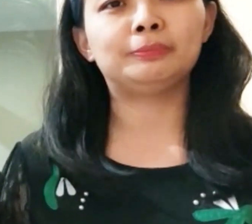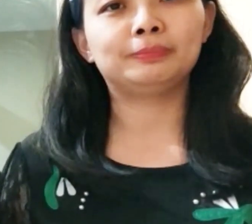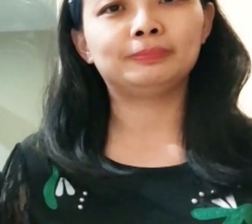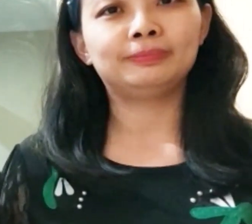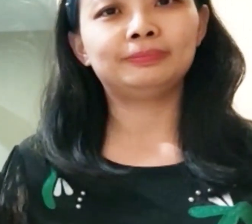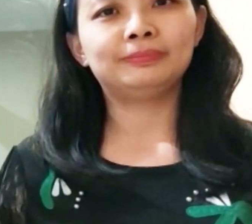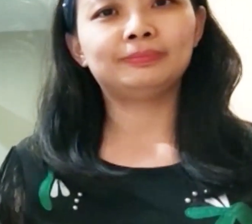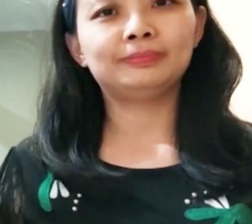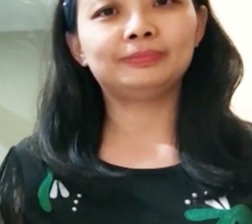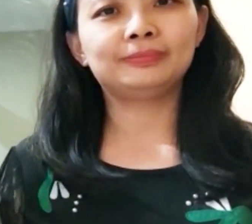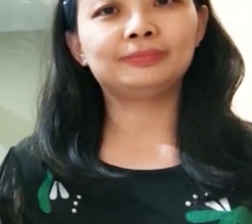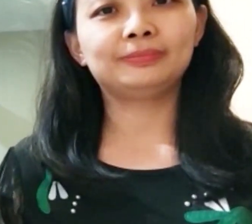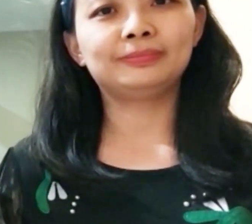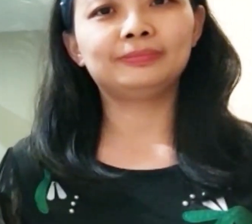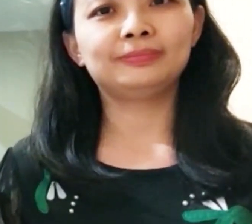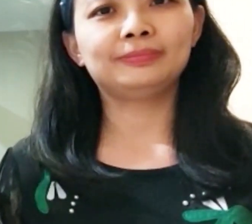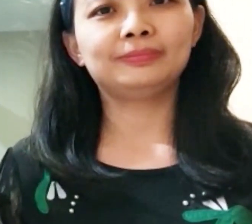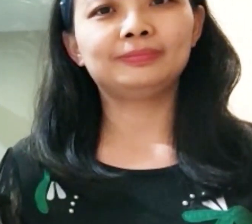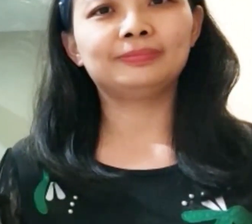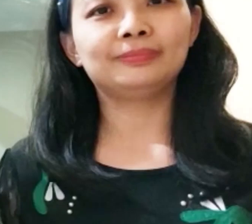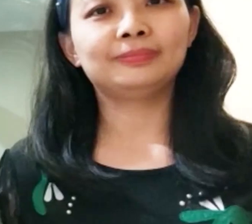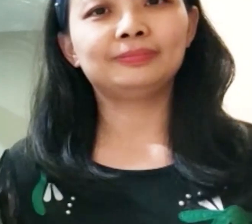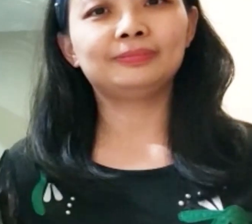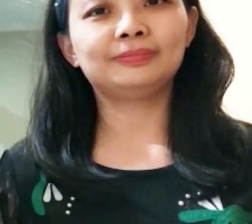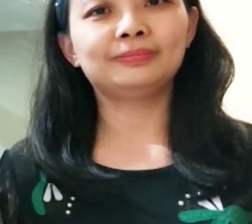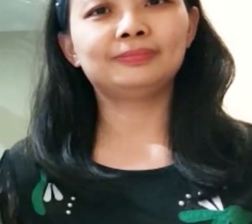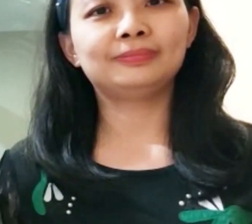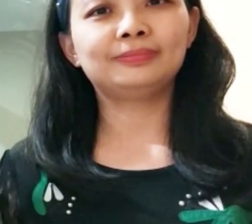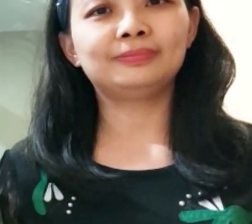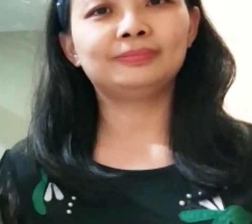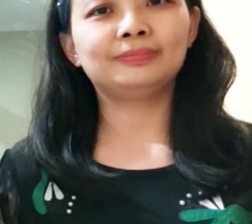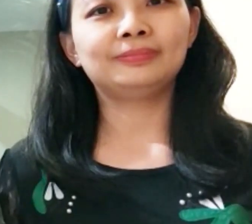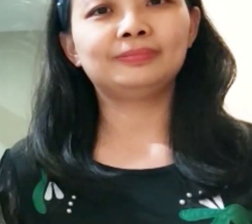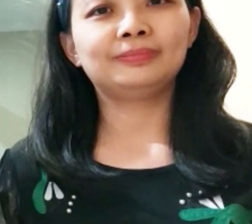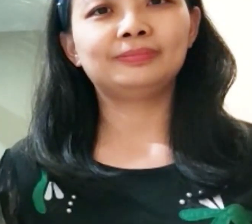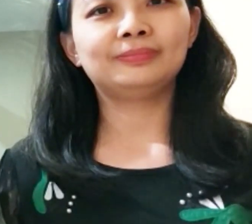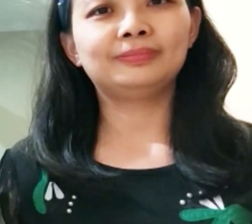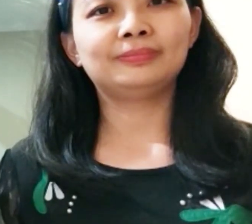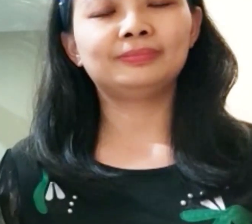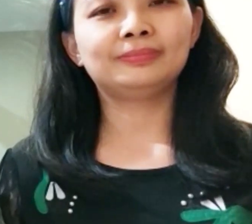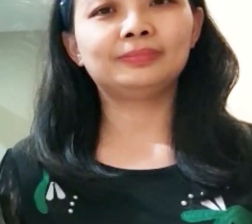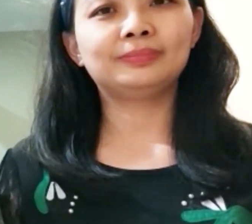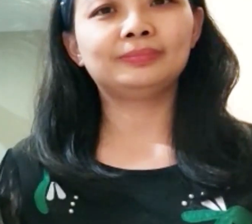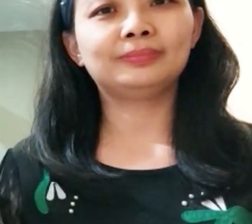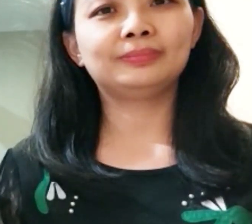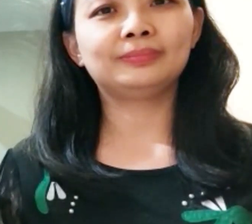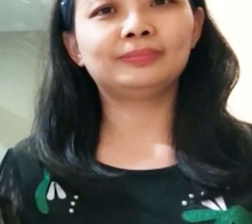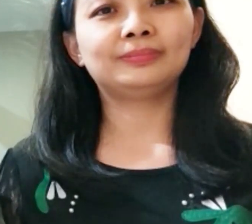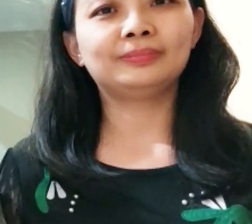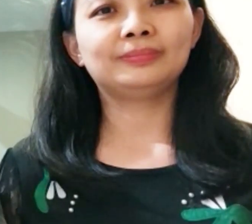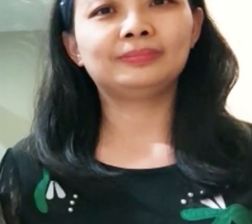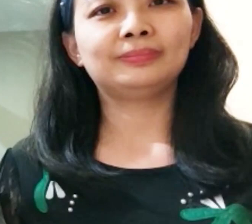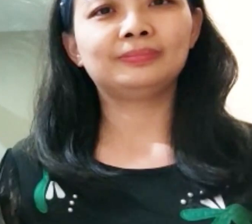kami. Pelayanan itu yang menjagai kehidupan kita untuk selalu berjalan dalam jalannya Tuhan. Melayani itu happy-nya tidak